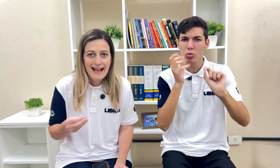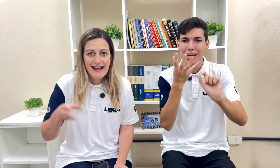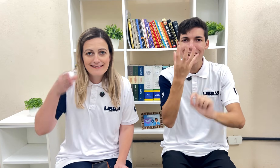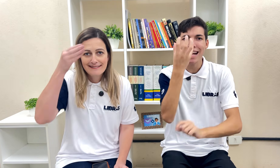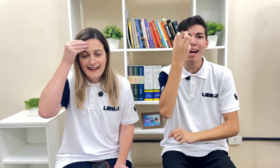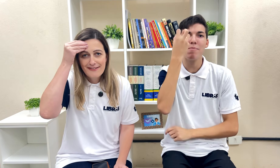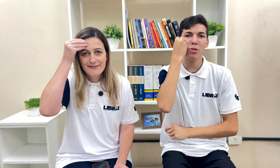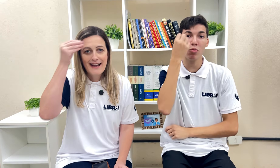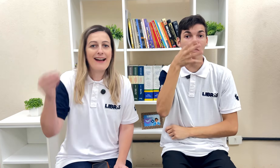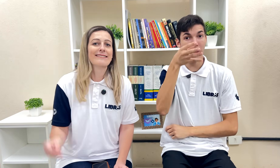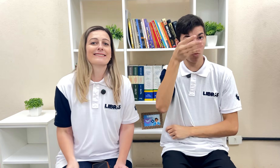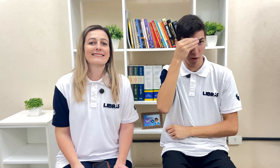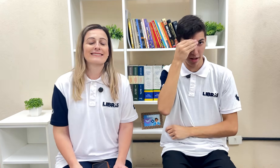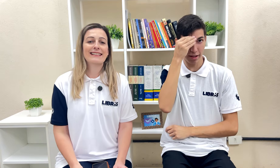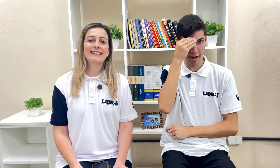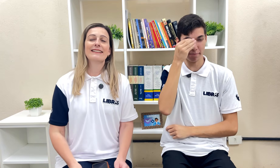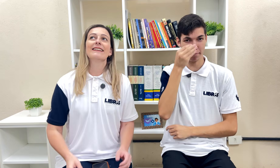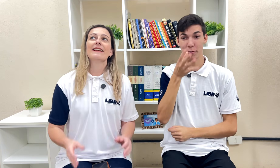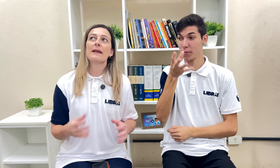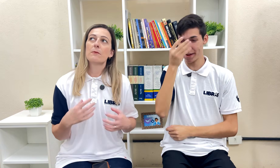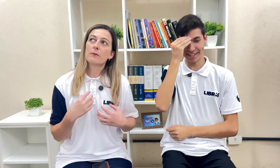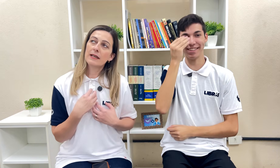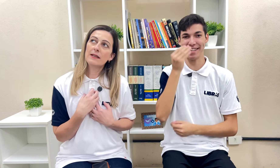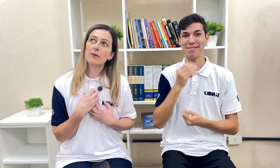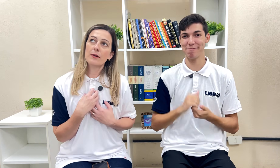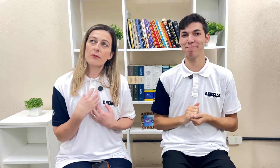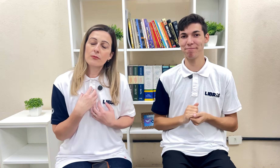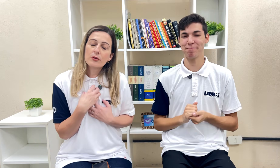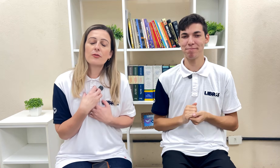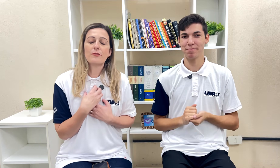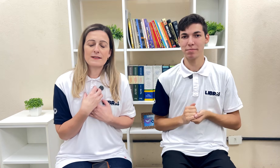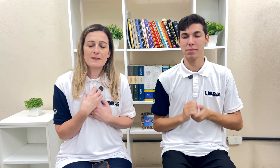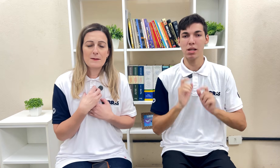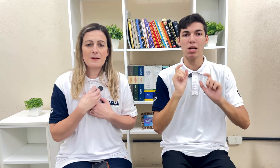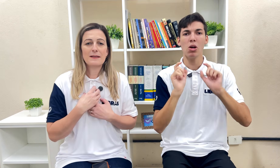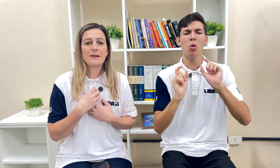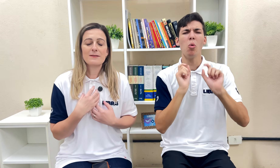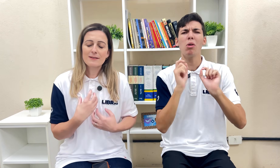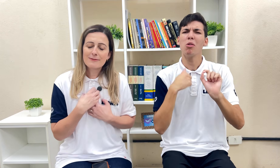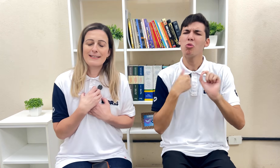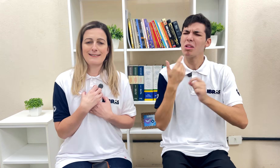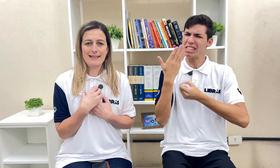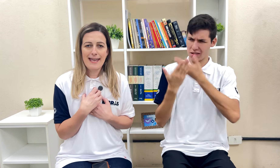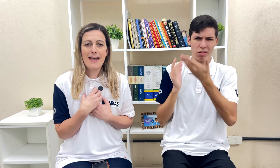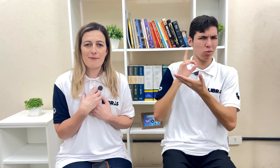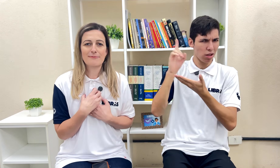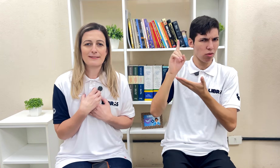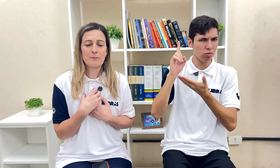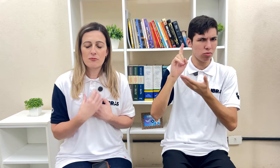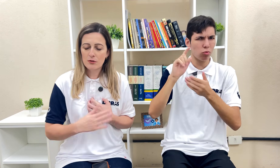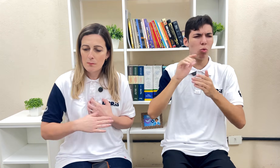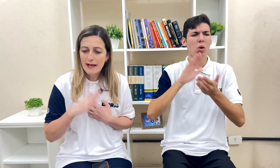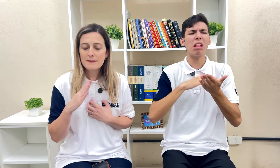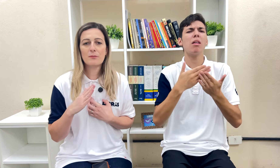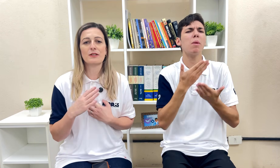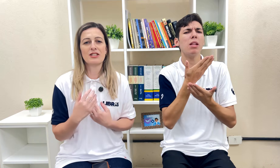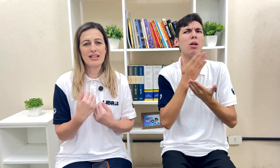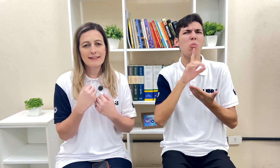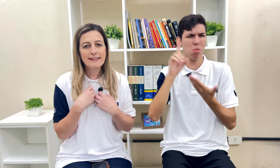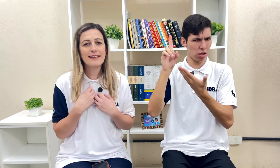guardar, gravar, né? O que eu estou fazendo é para Deus, então tem que ser real, tá bom? Que o mais importante é aqui dentro